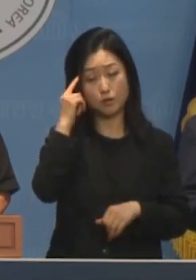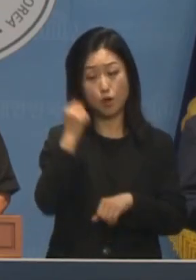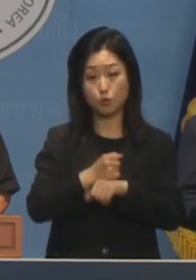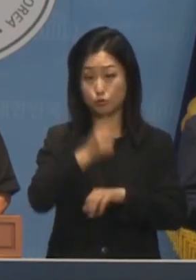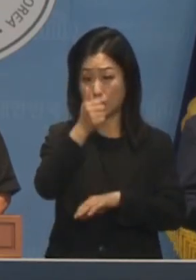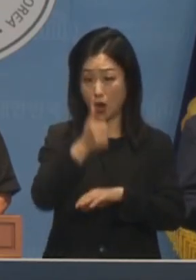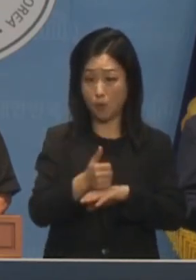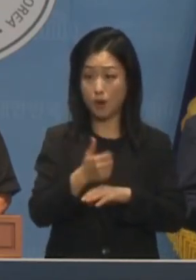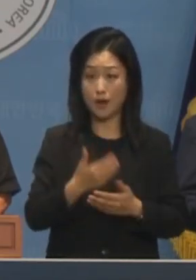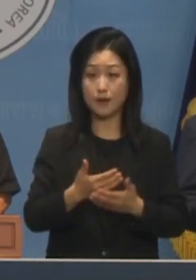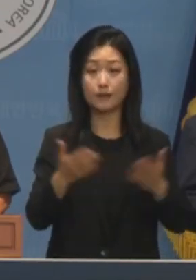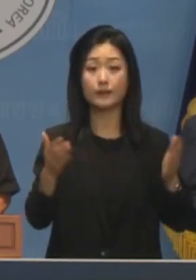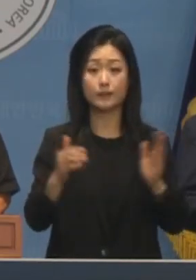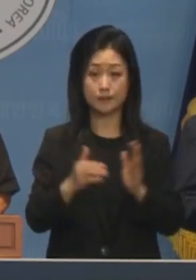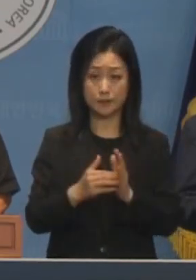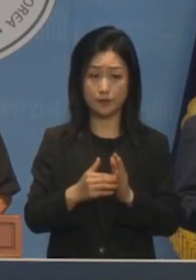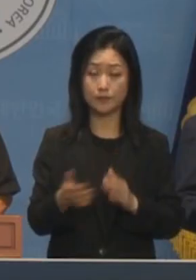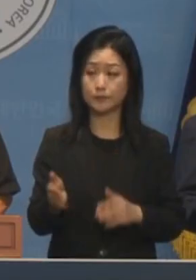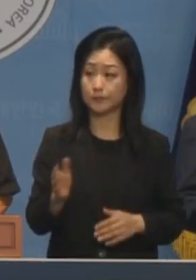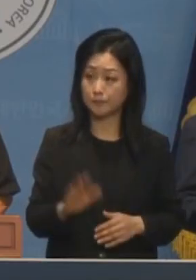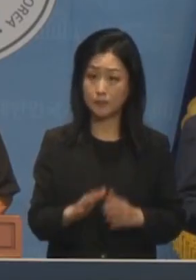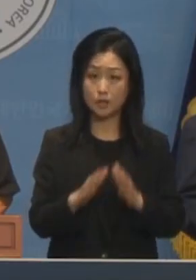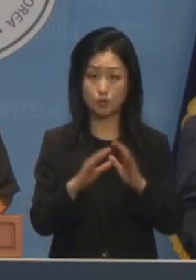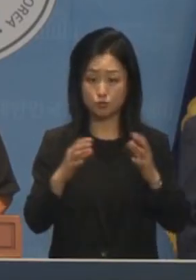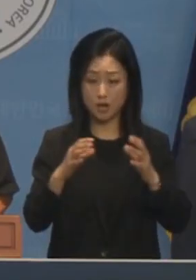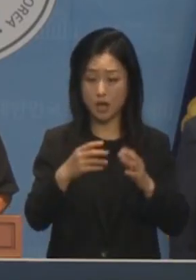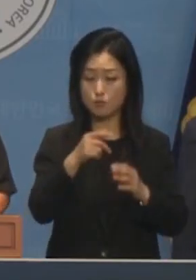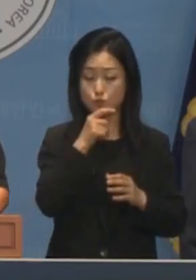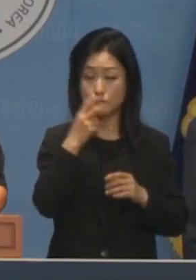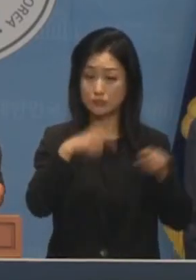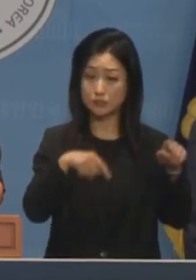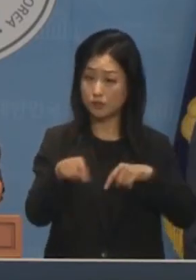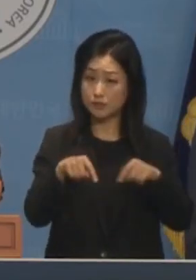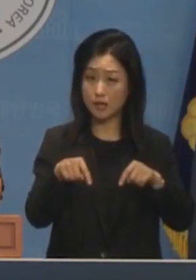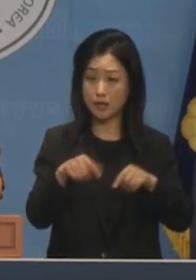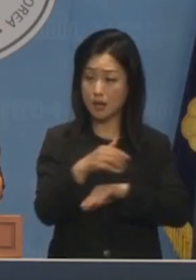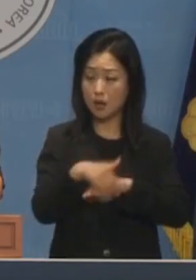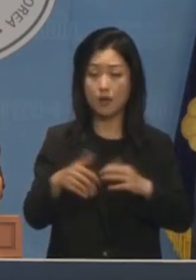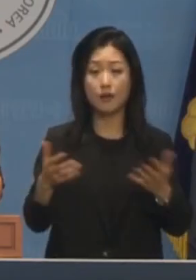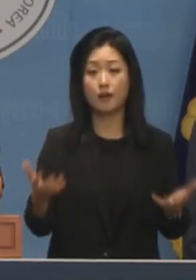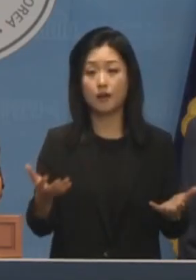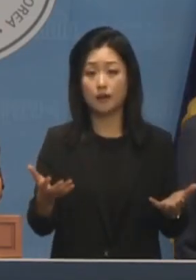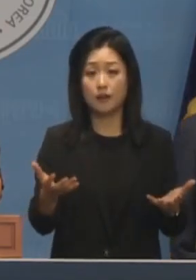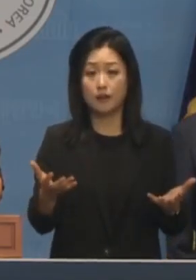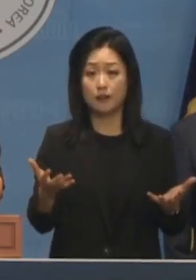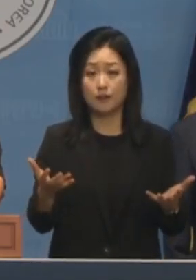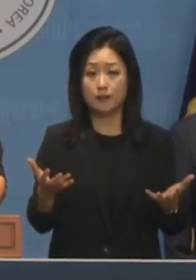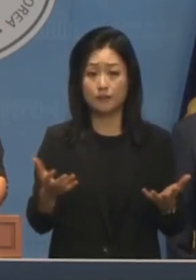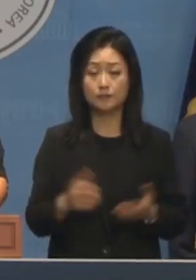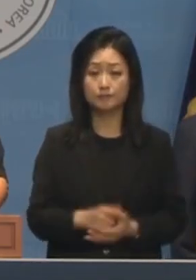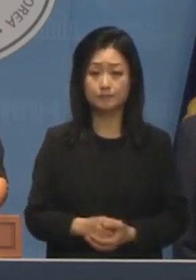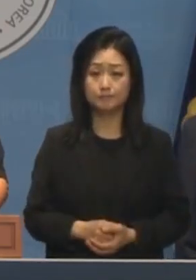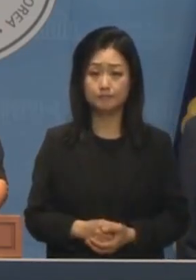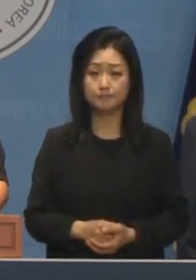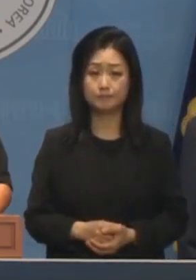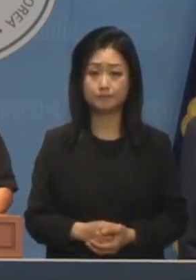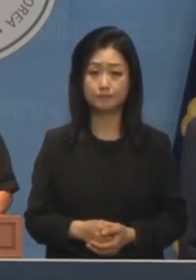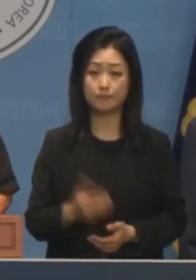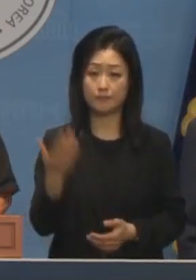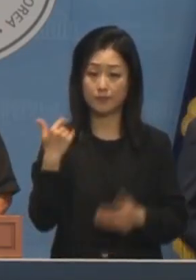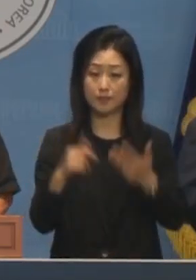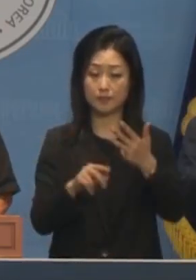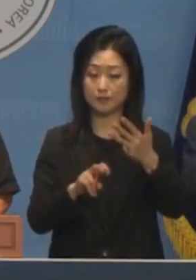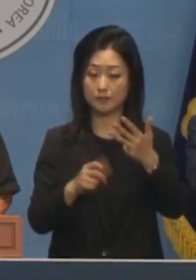결과가 국내에서 나오고 있는데도 국가 물정책은 아무런 대책 없이 표류하고 있습니다. 지난